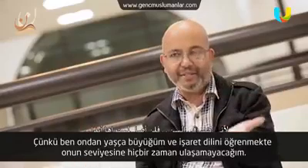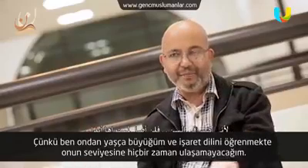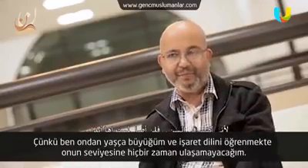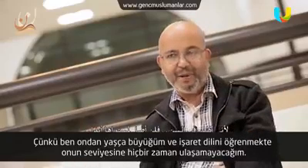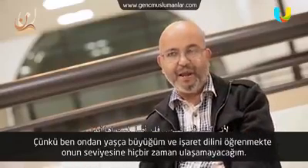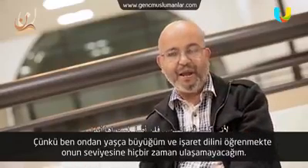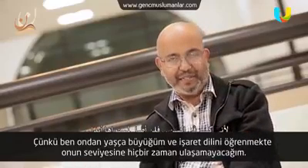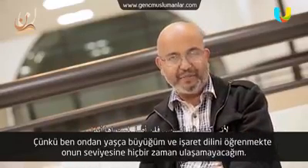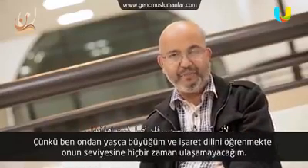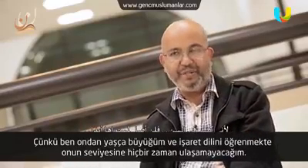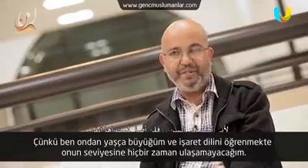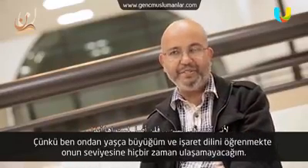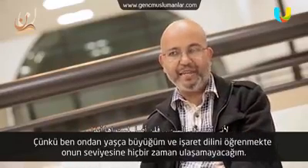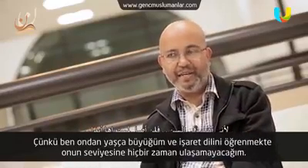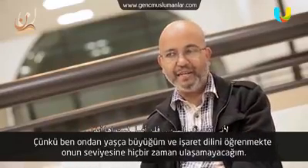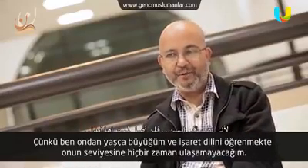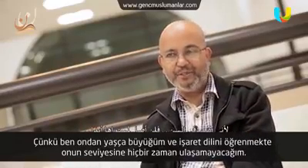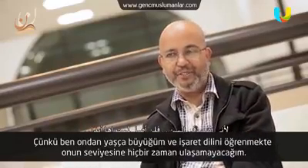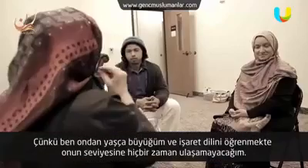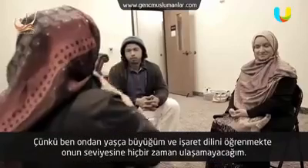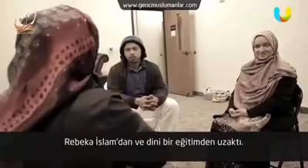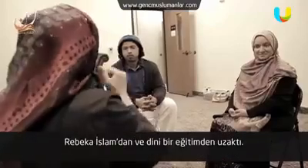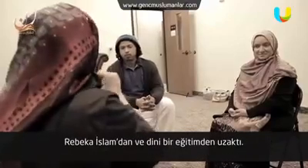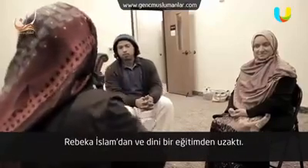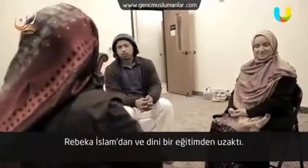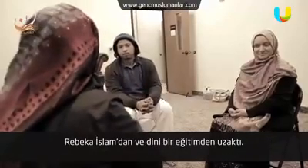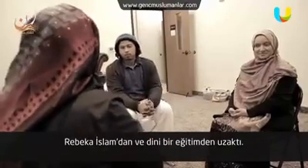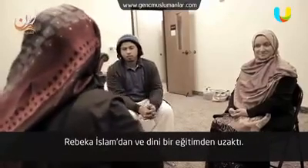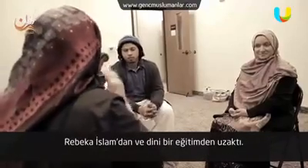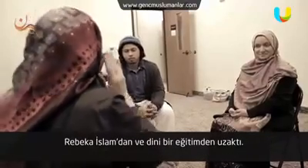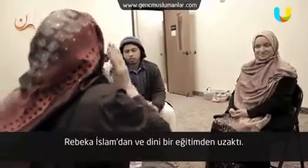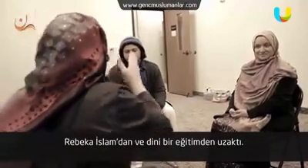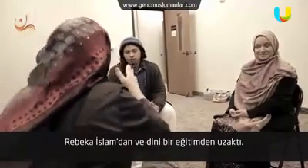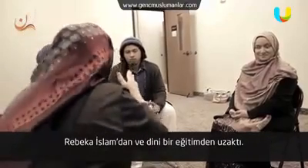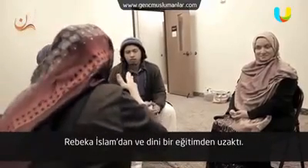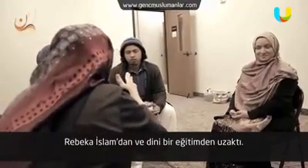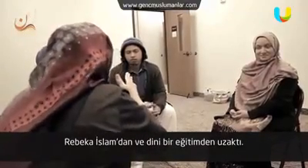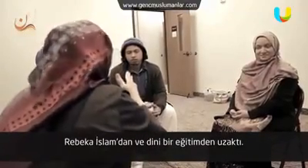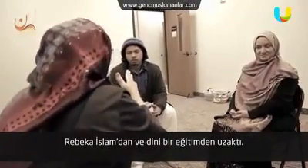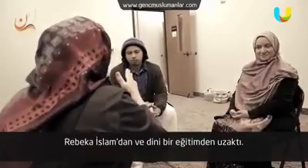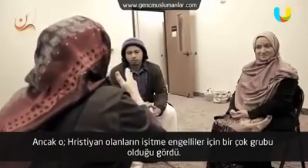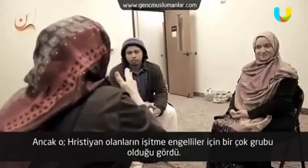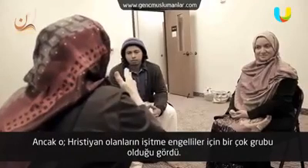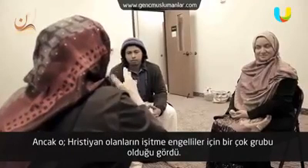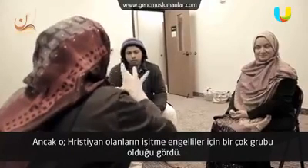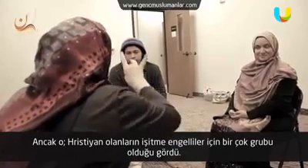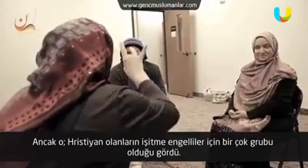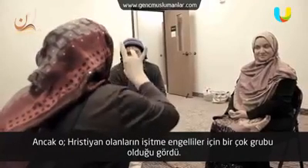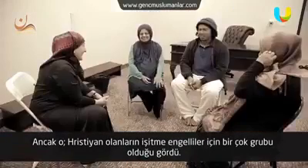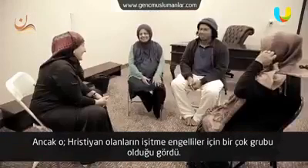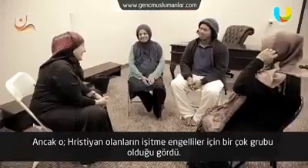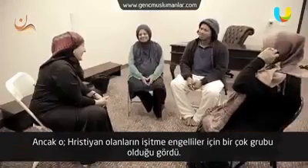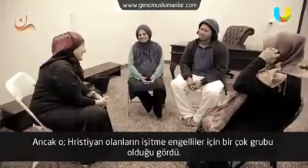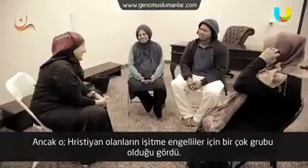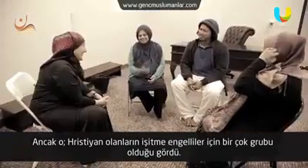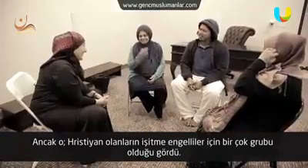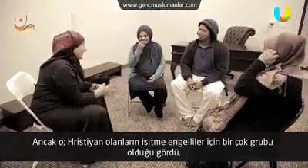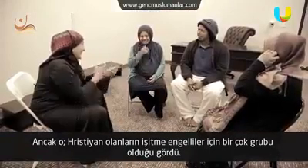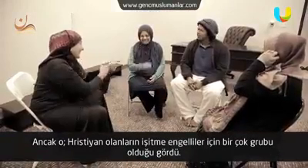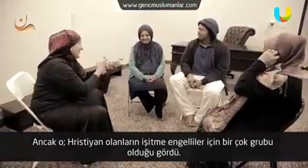up her speed in sign language. مع أنها كانت بعيدة عن الإسلام وتعاليمه، لكنها صدمت